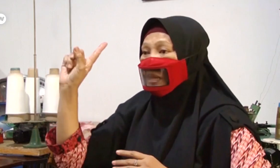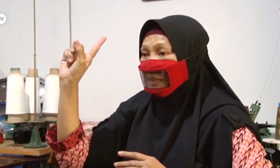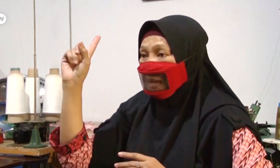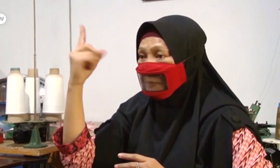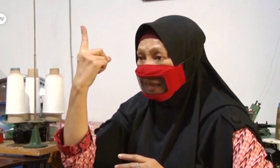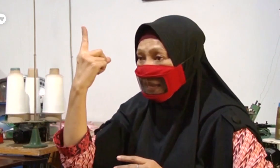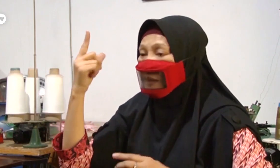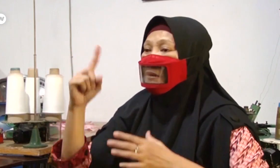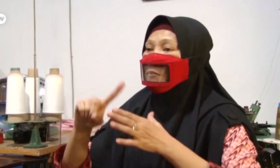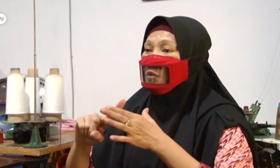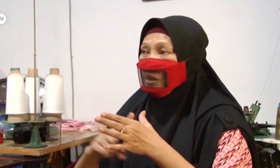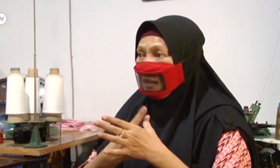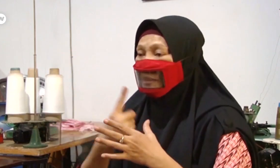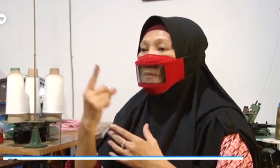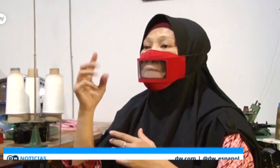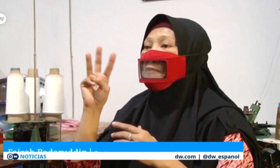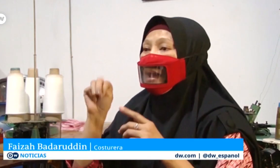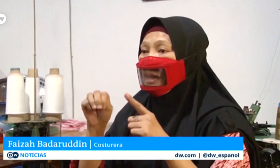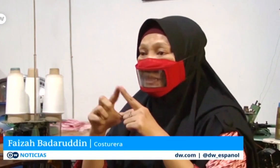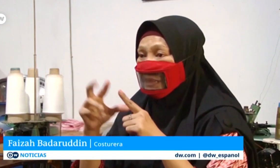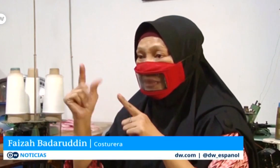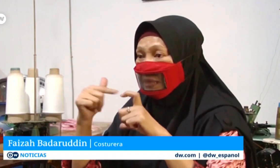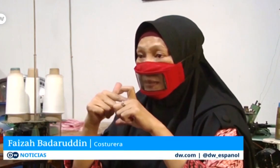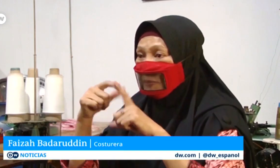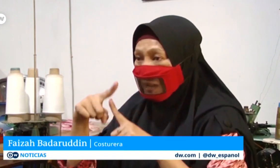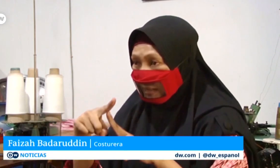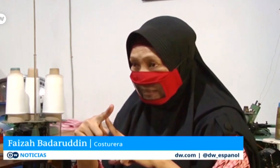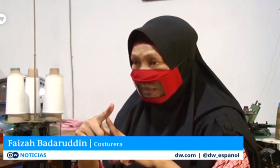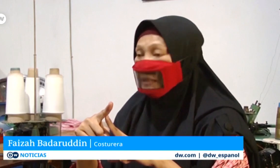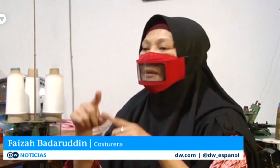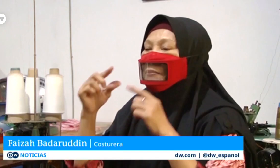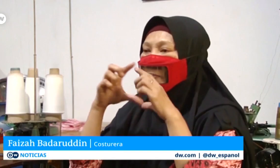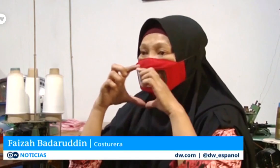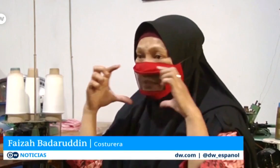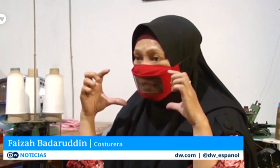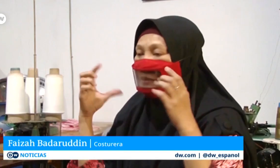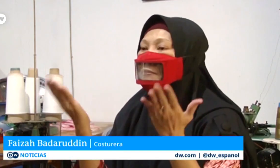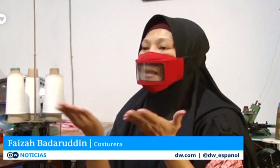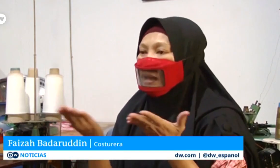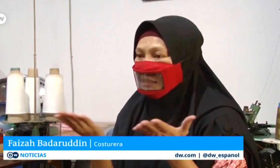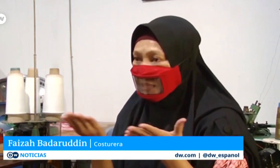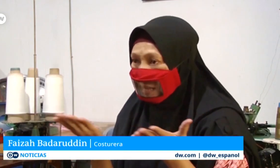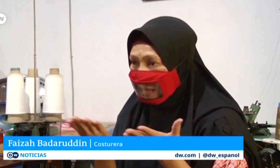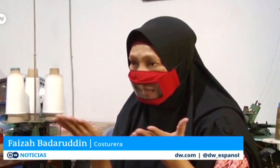Comencé haciendo mascarillas normales, pero después probé a hacer algunas con una ventana transparente.